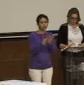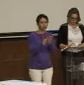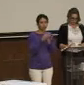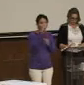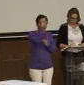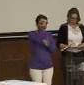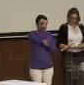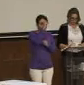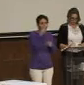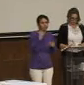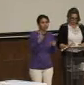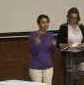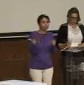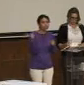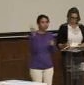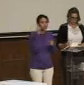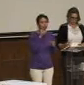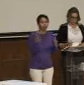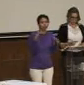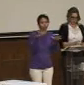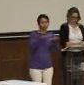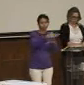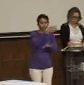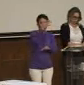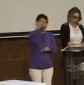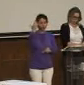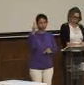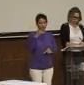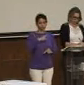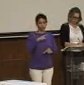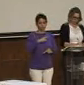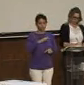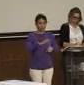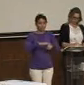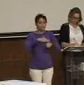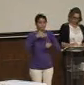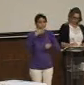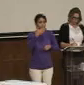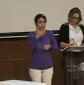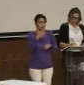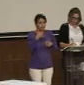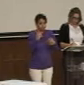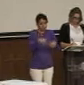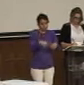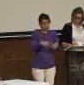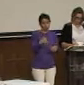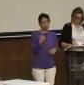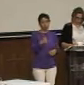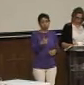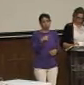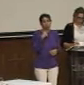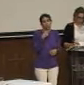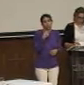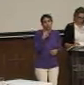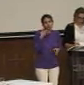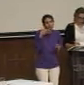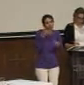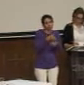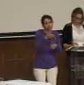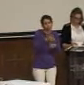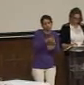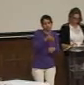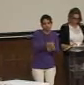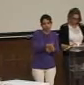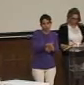artífices justamente para incluir aquelas pessoas que tinham mais necessidades, que não tinham condições de